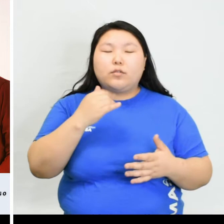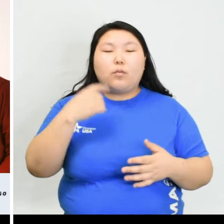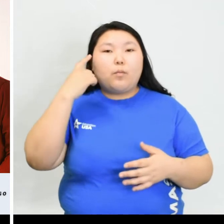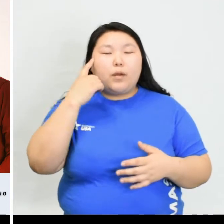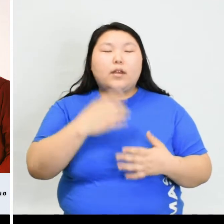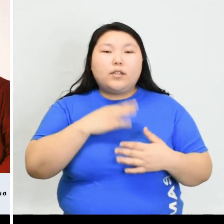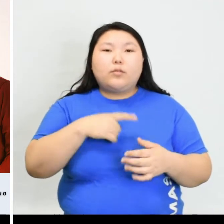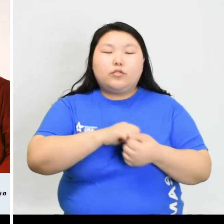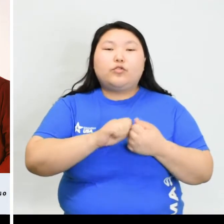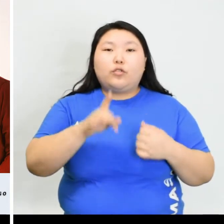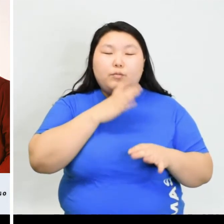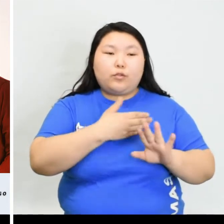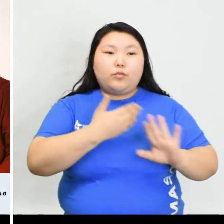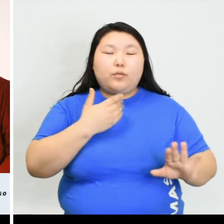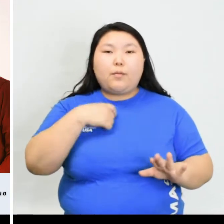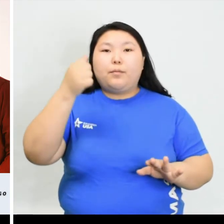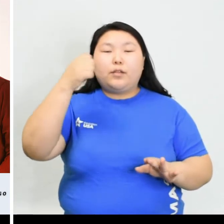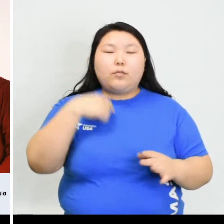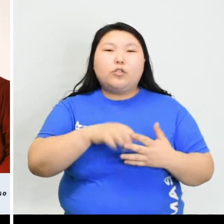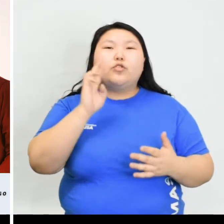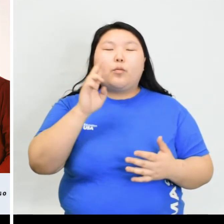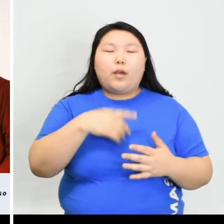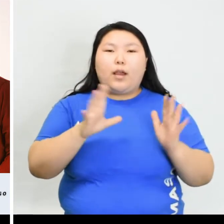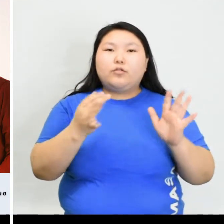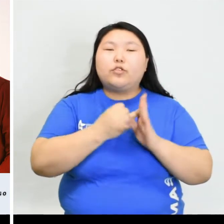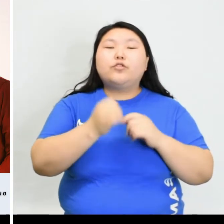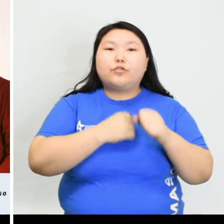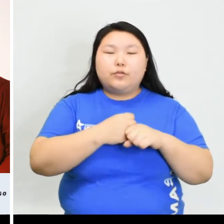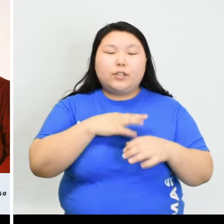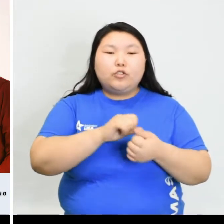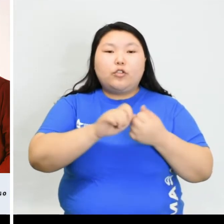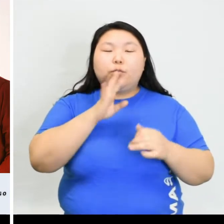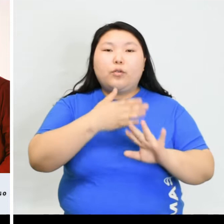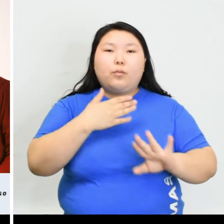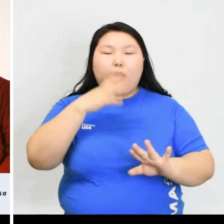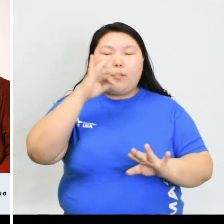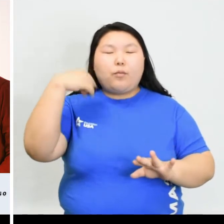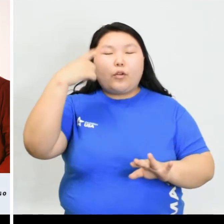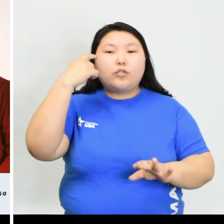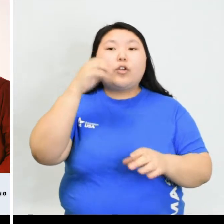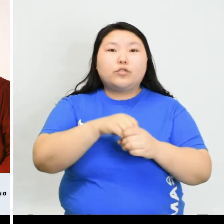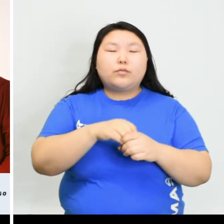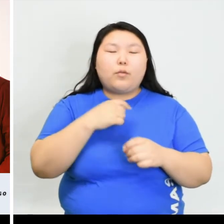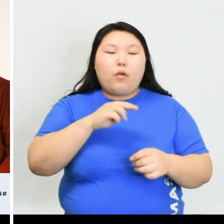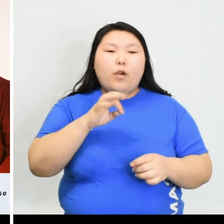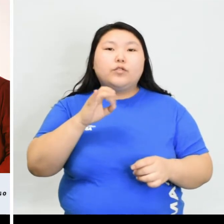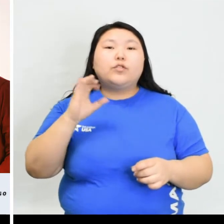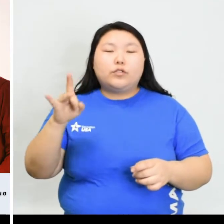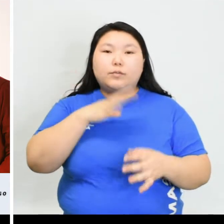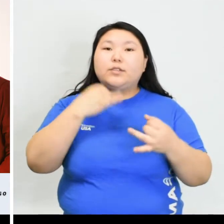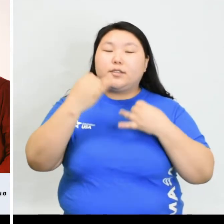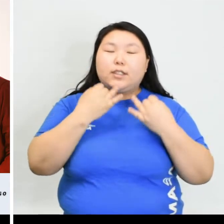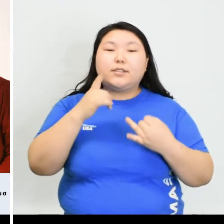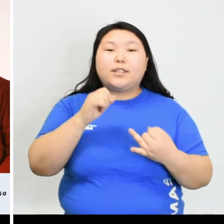явах вэ гэсэн байдлаар би айгүй яг төгсгөөс өмнө магистр чинь Японд 17 шүү дээ. Яг төгсгөөс өмнө би айн бодолд орсон байсан. Тэгээд юу